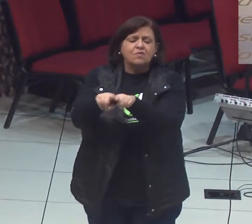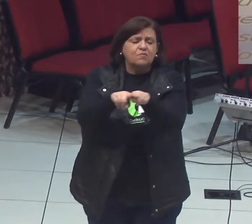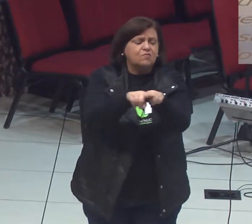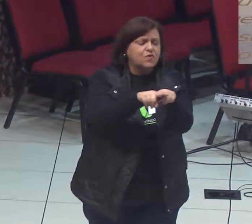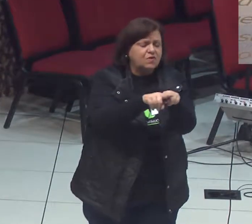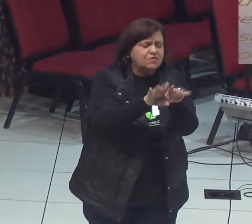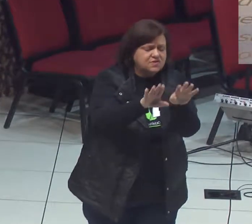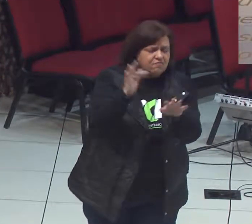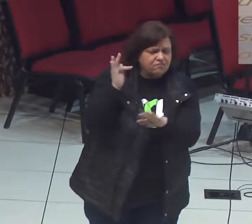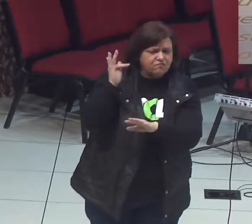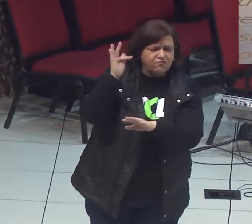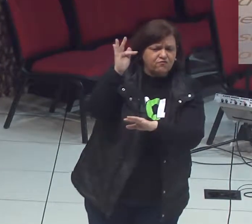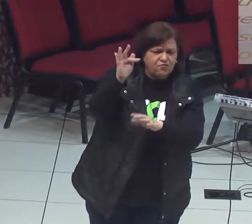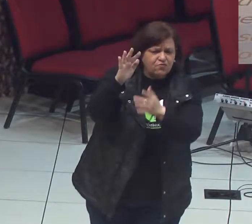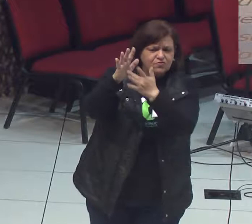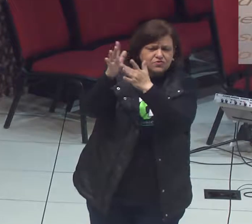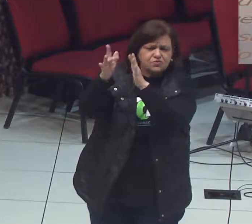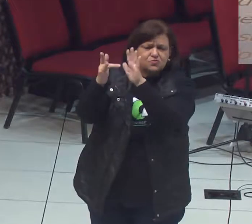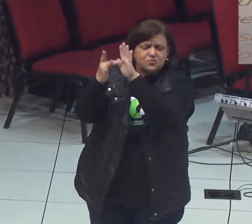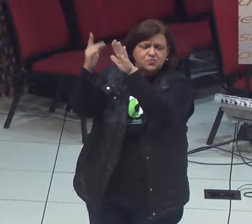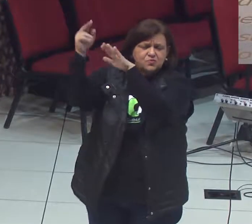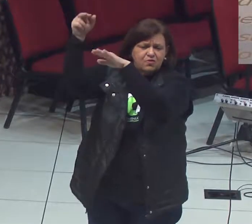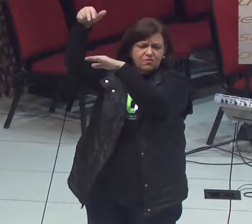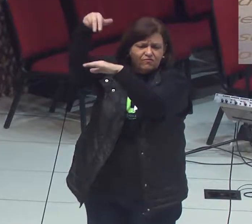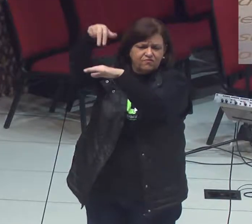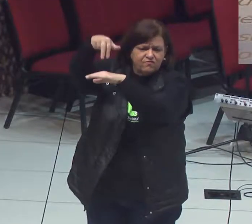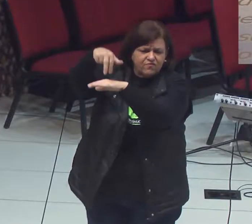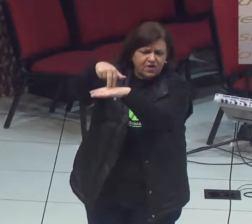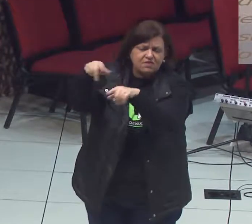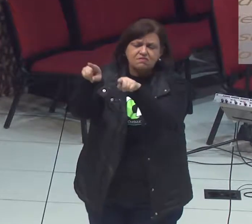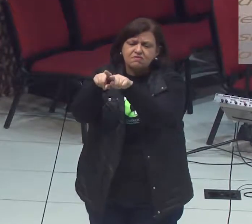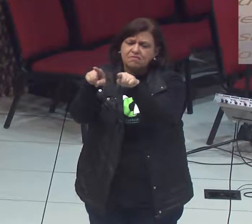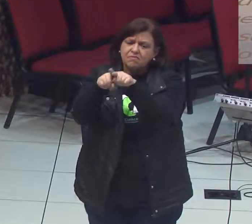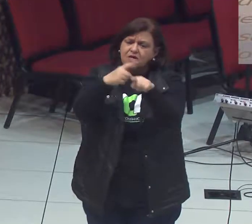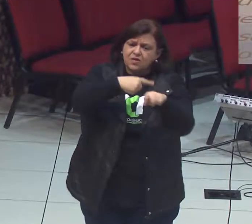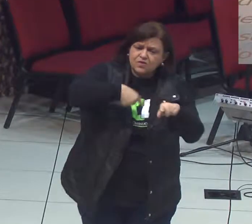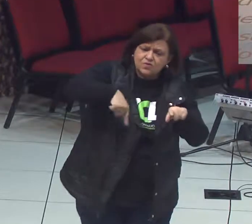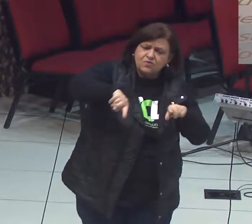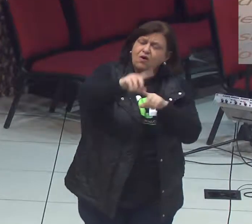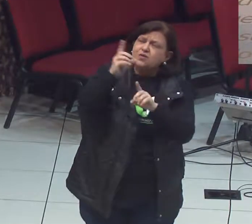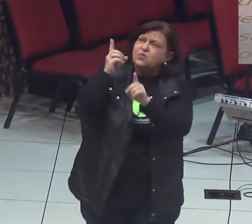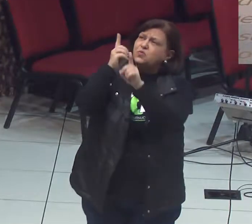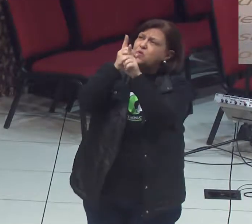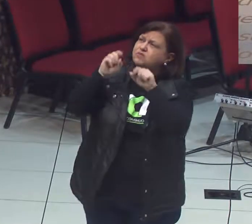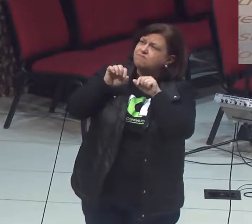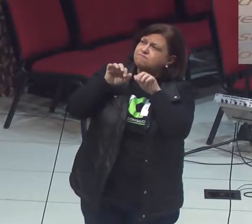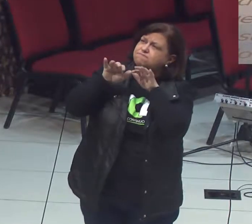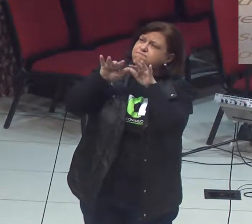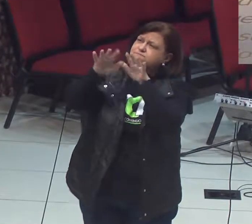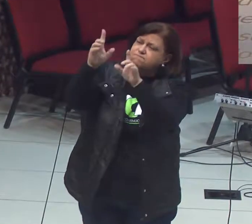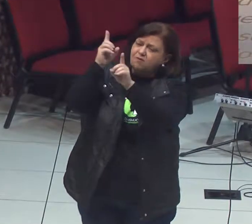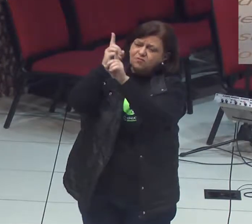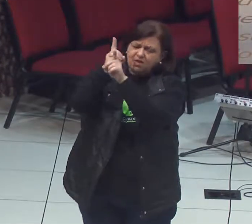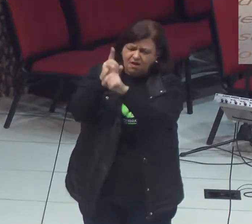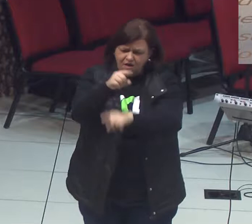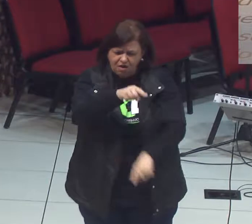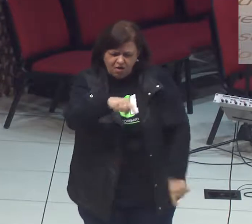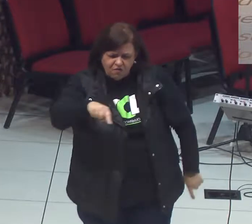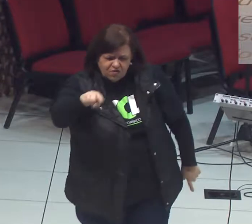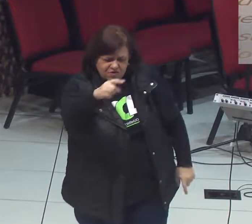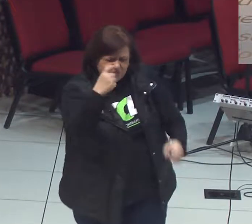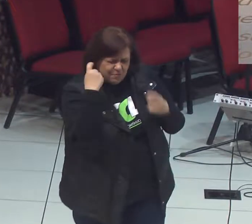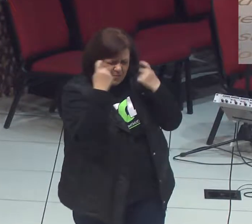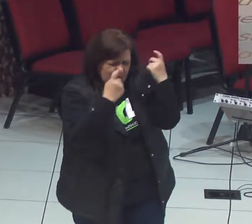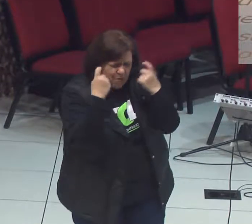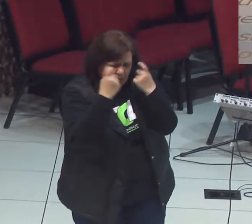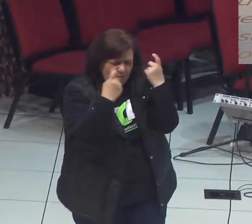à vinda do nosso Senhor Jesus Cristo e a nossa reunião com Ele, rogamos a vocês que não se deixem